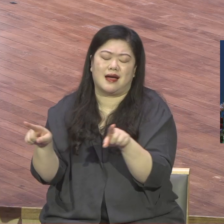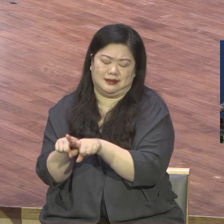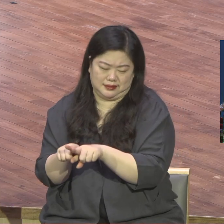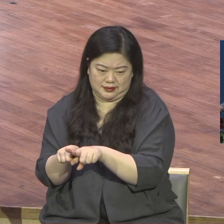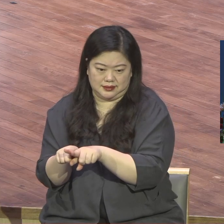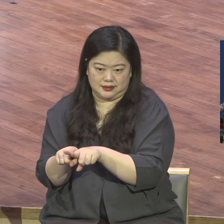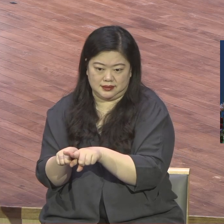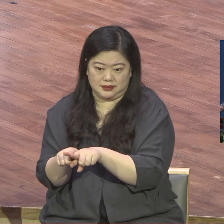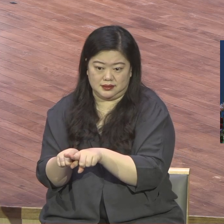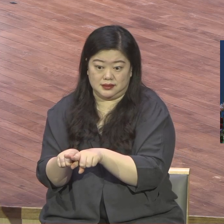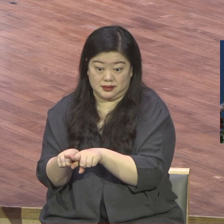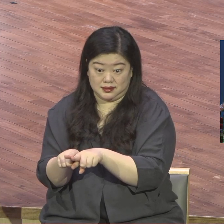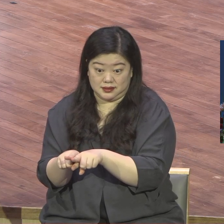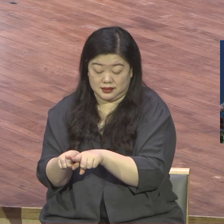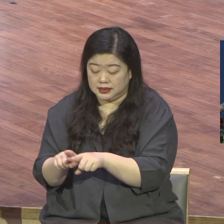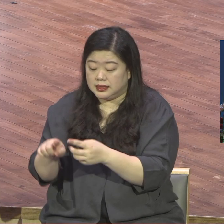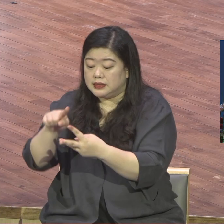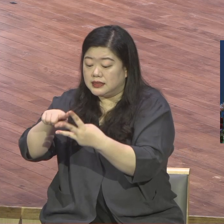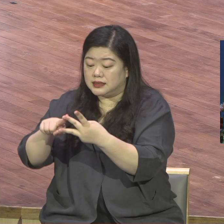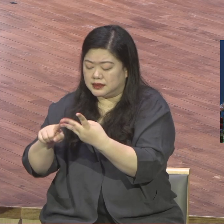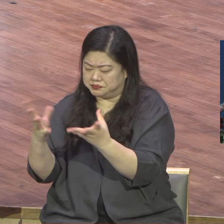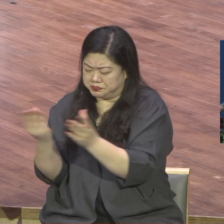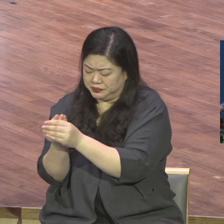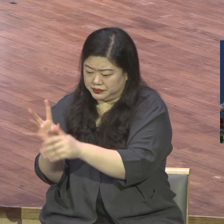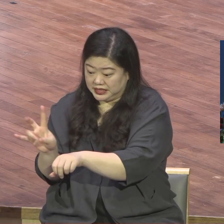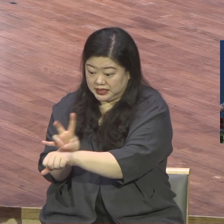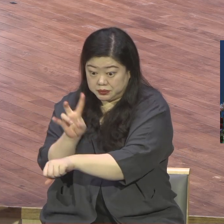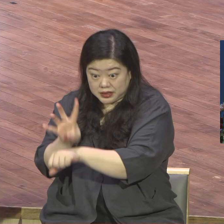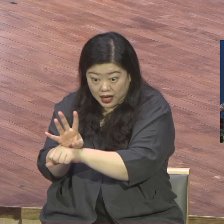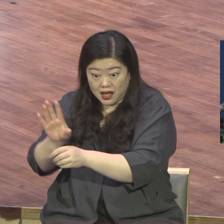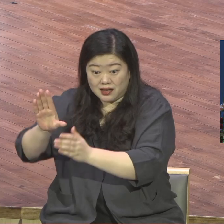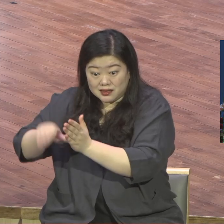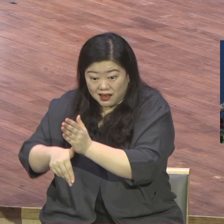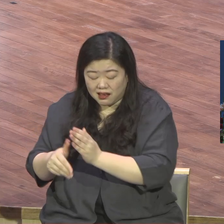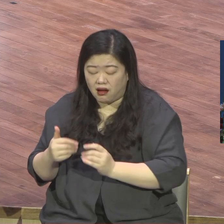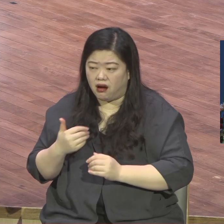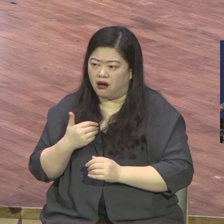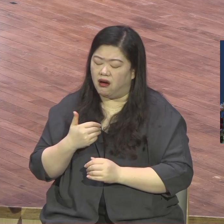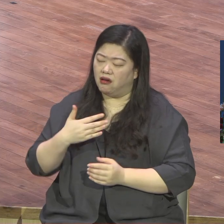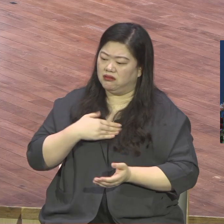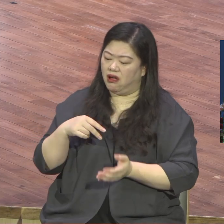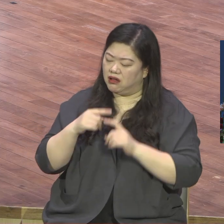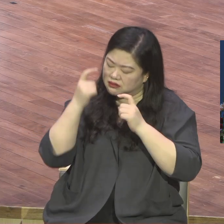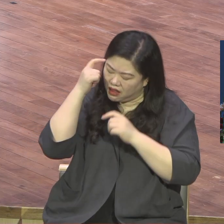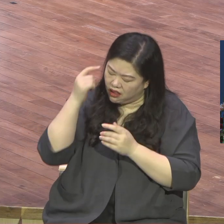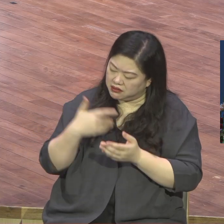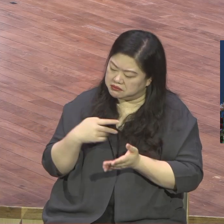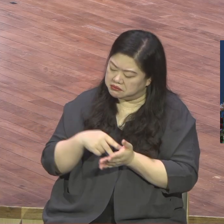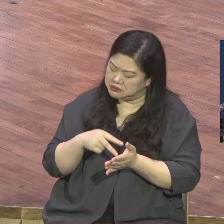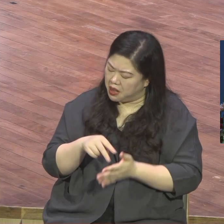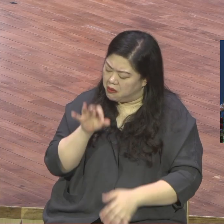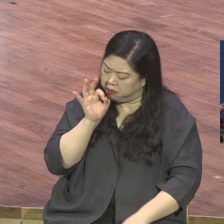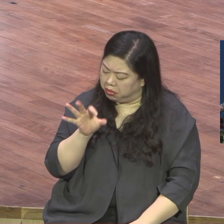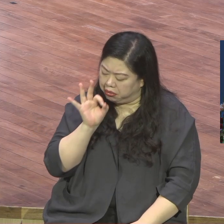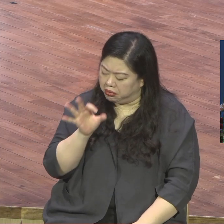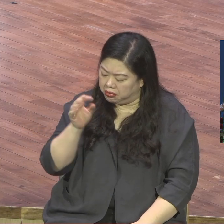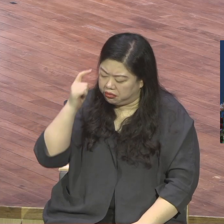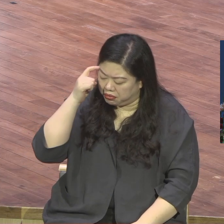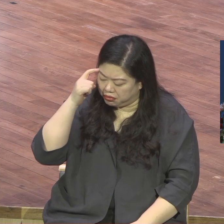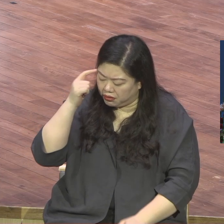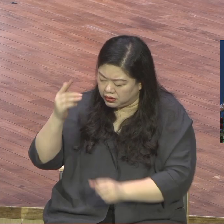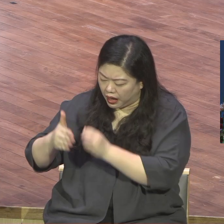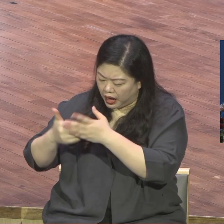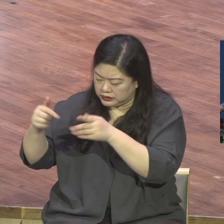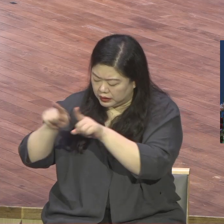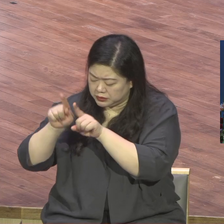함께하는 영적 체질이 될 때 우리의 수준을 뛰어넘죠. 그때 뭐요? 우리 힘으로 사는 게 아니죠. 모든